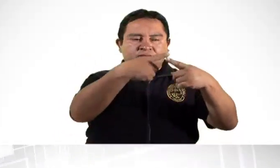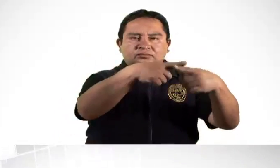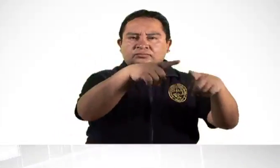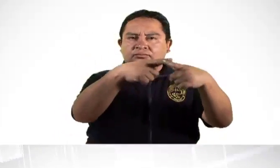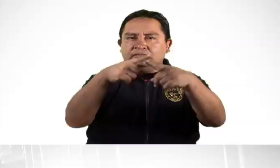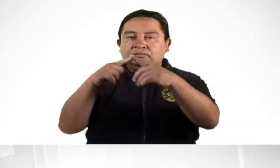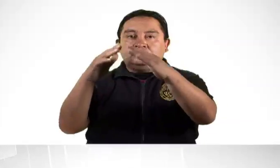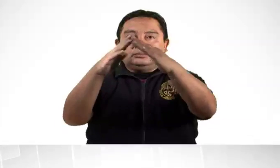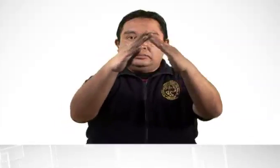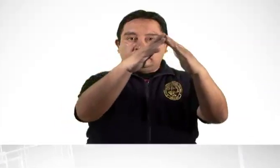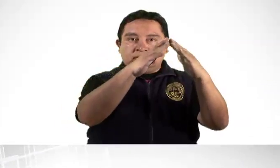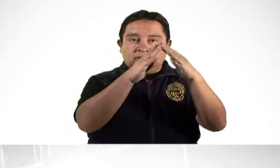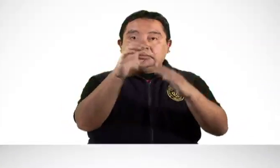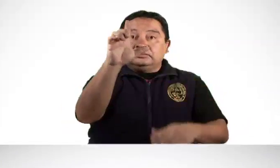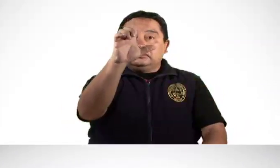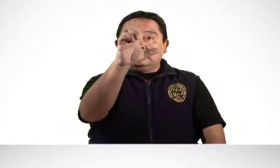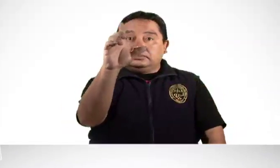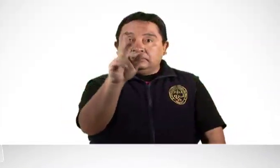Lugares de la ciudad de La Paz.